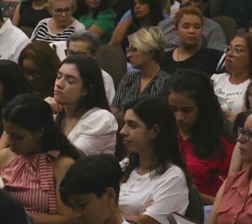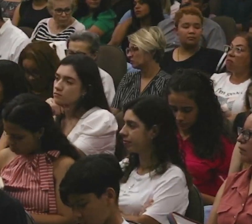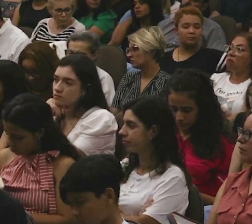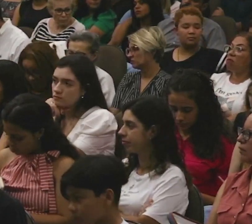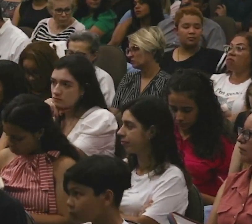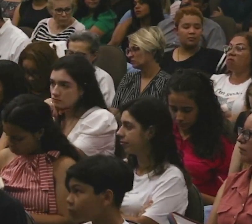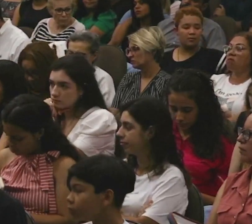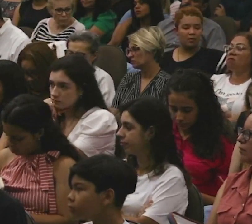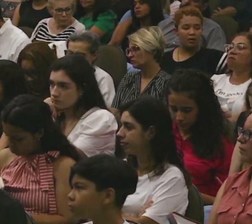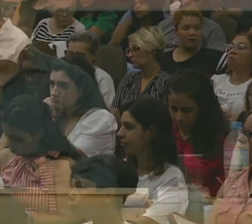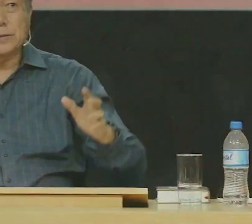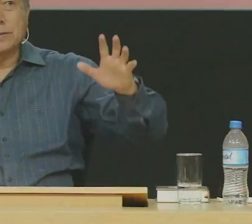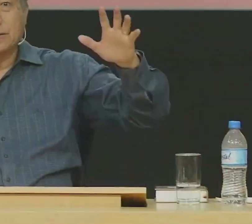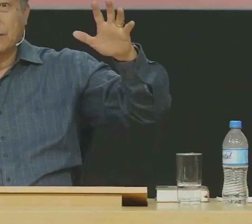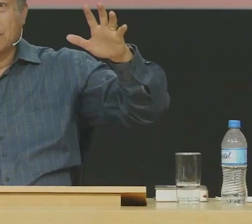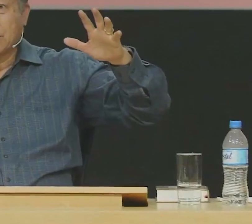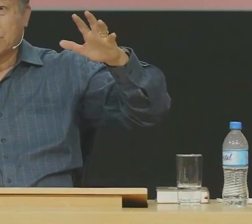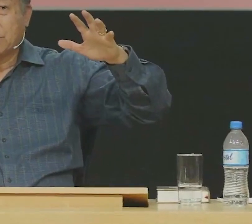Tudo isso